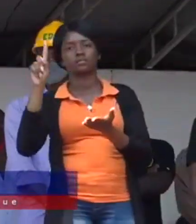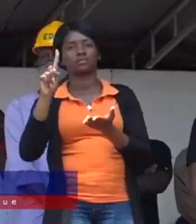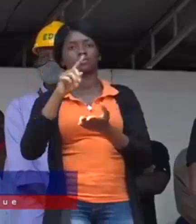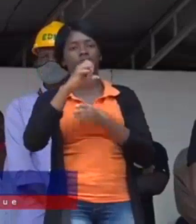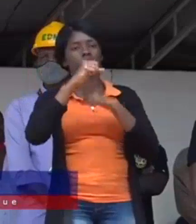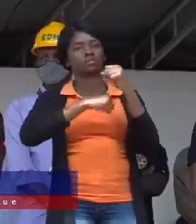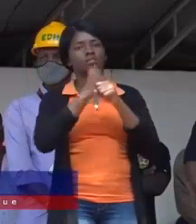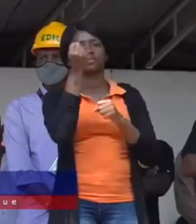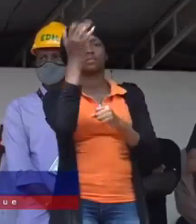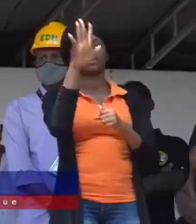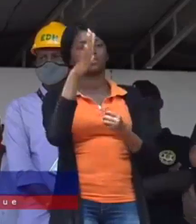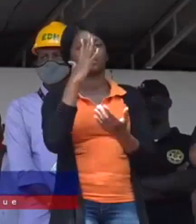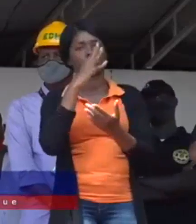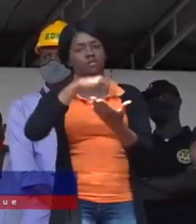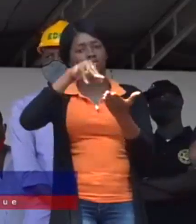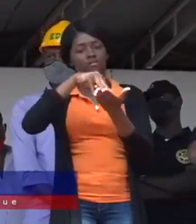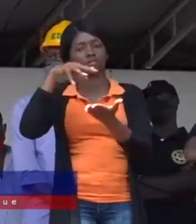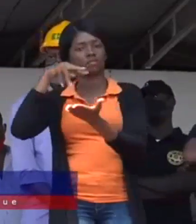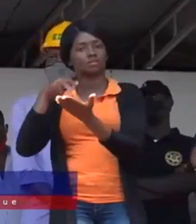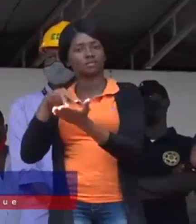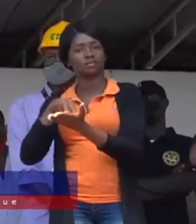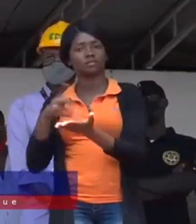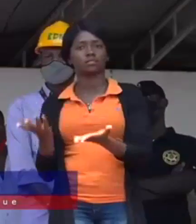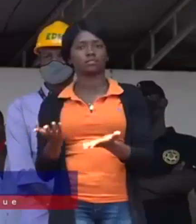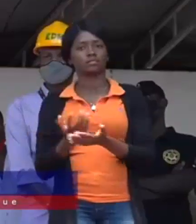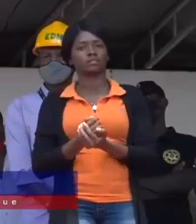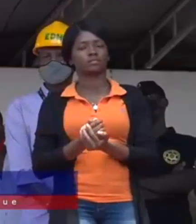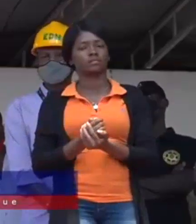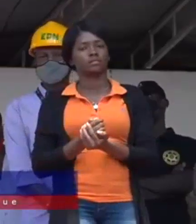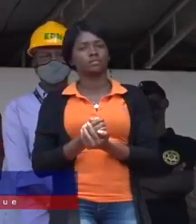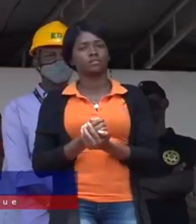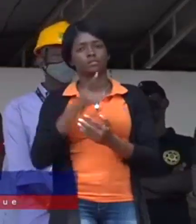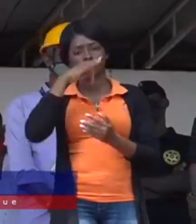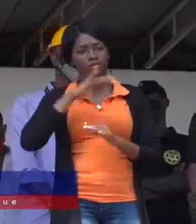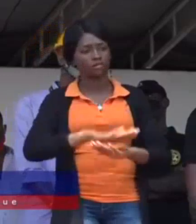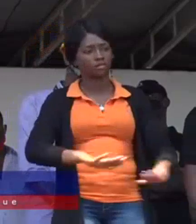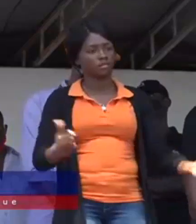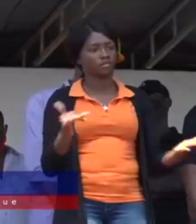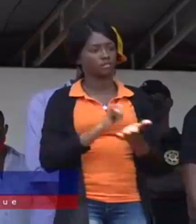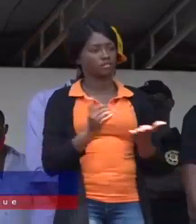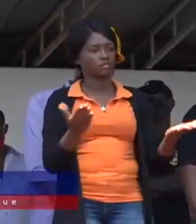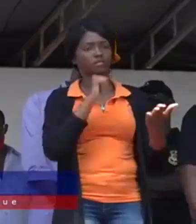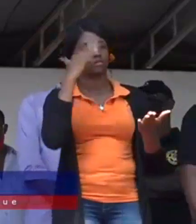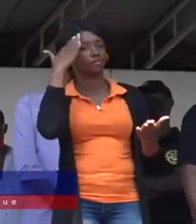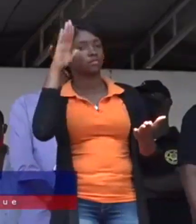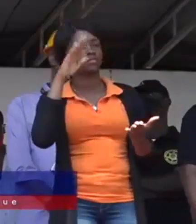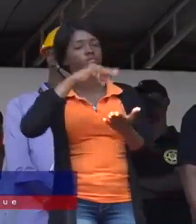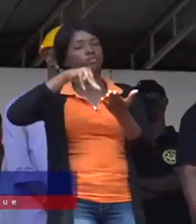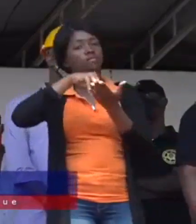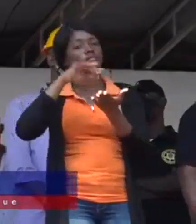campé. Get Timoun là, il y a quand même 10 ans. Timoun petit ça devant dans là, il n'y a pas qu'on est qui est central ça,